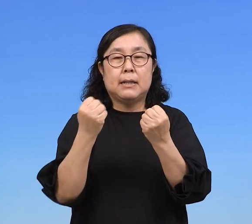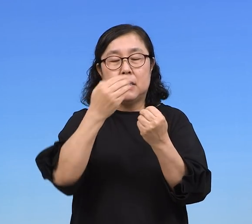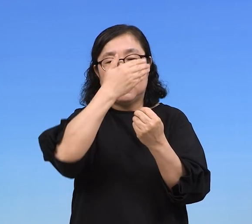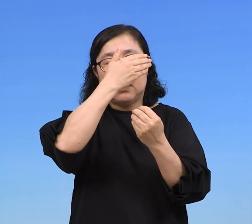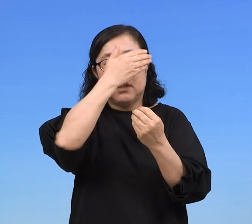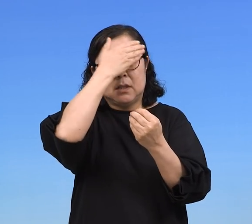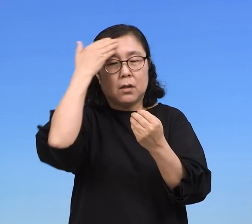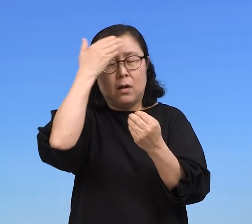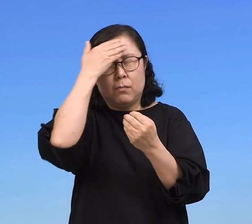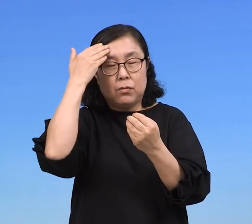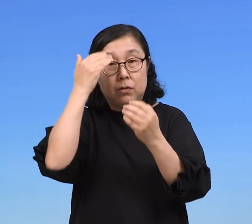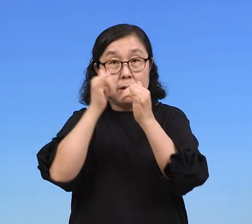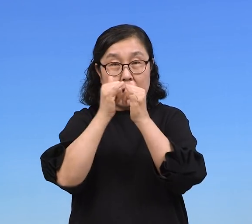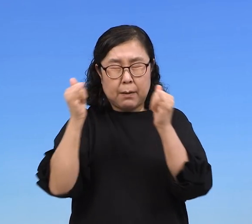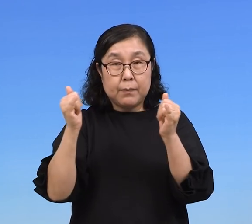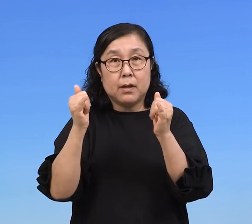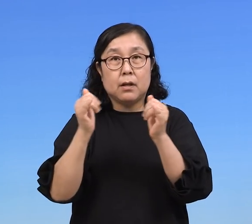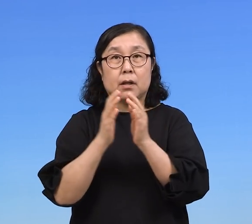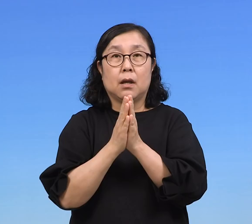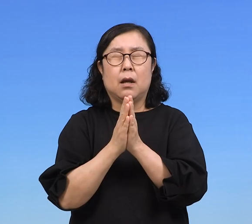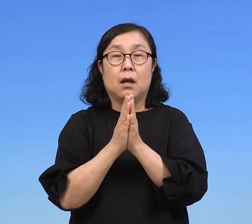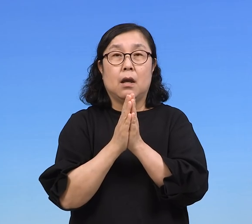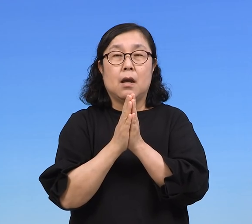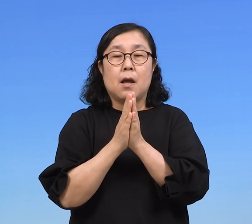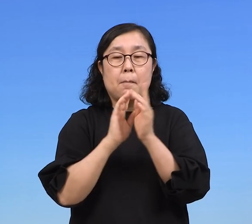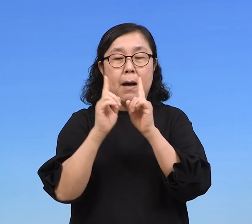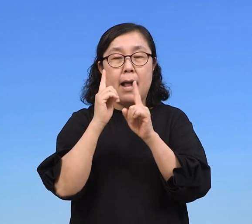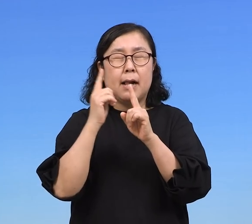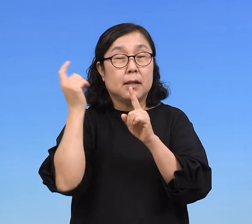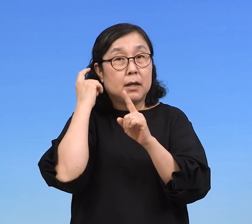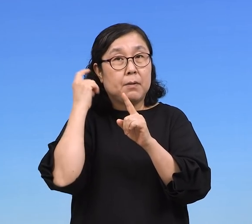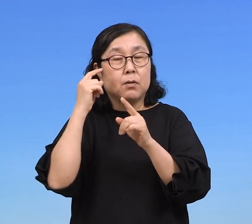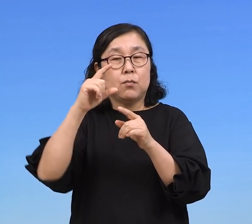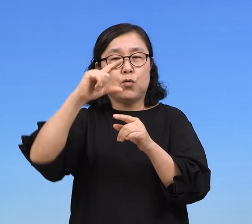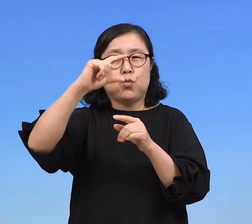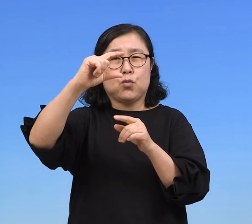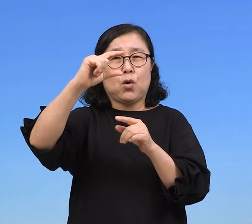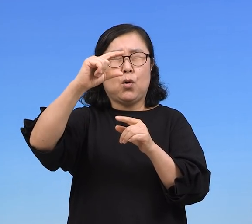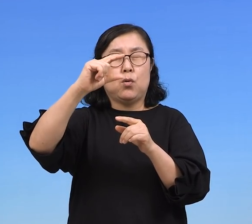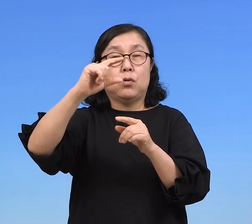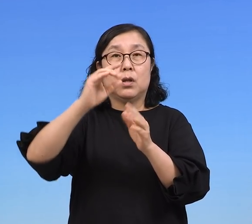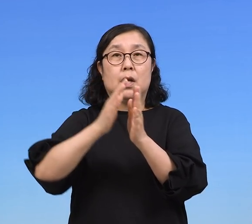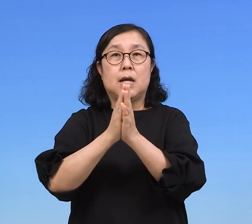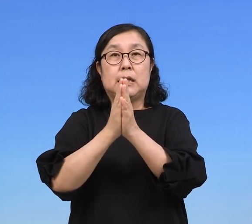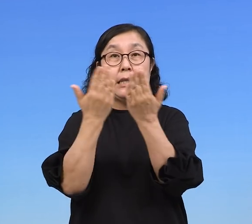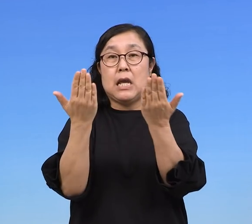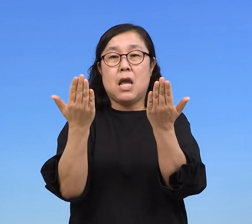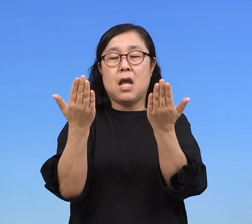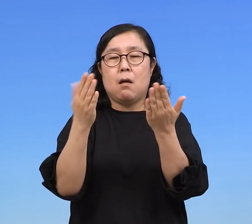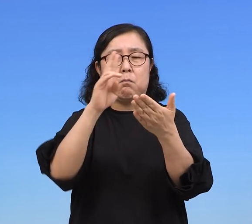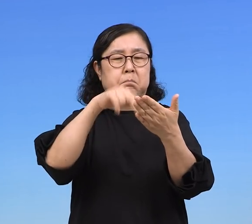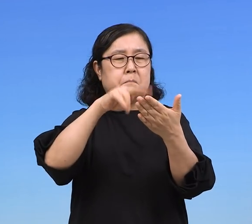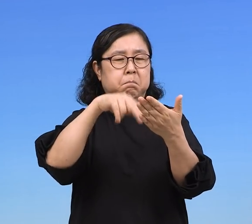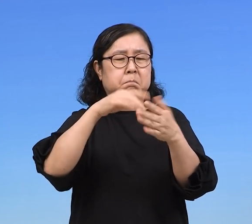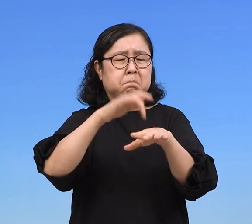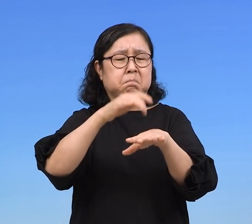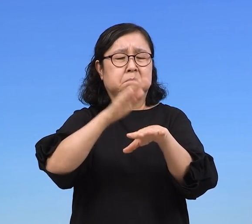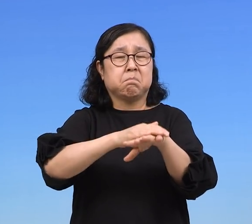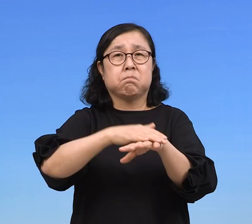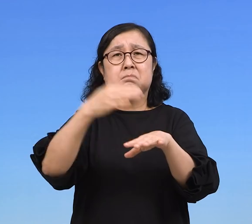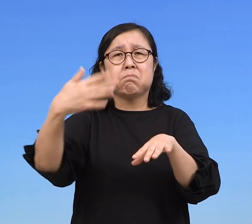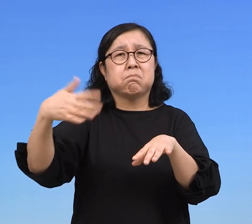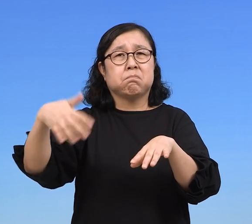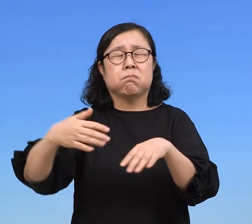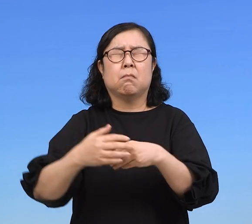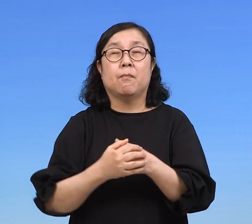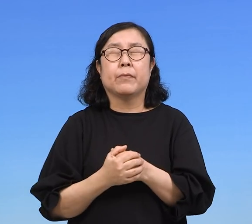많은 청소년들이나 청년들 얘기를 들어보면은 이제는 이런 좀 두꺼운 책을 전혀 읽는 습관이